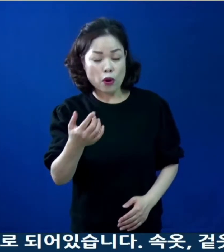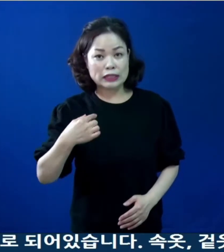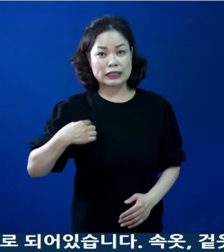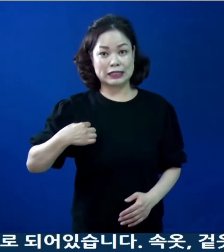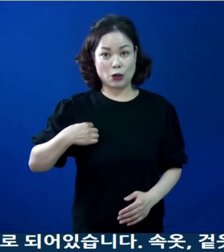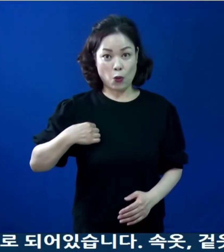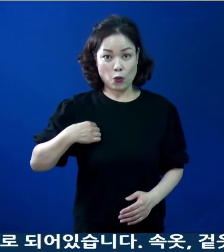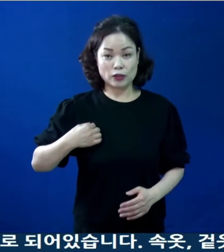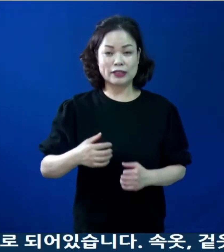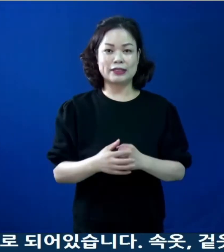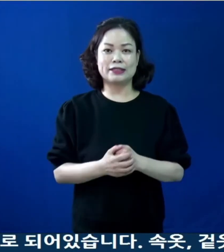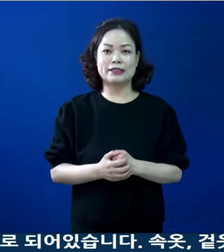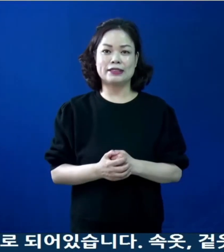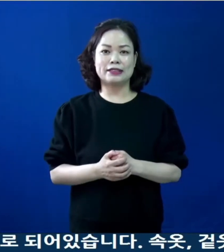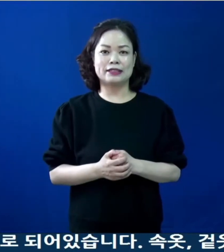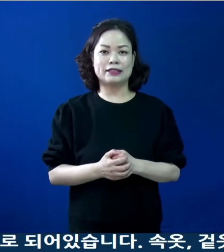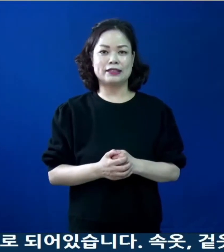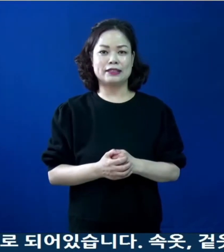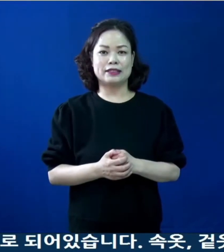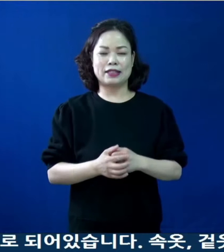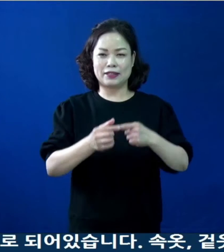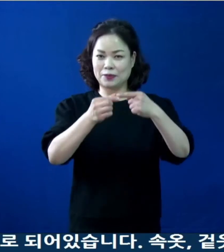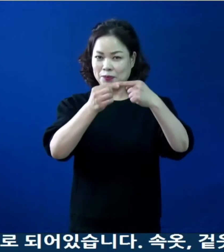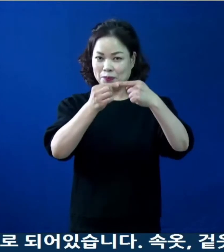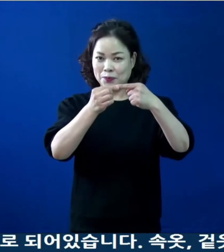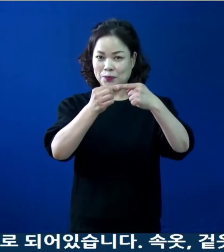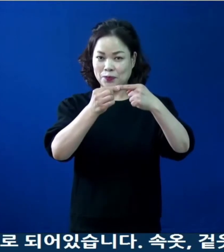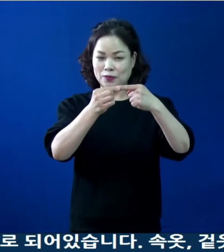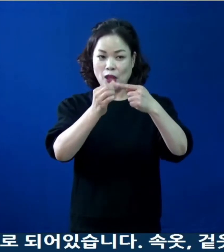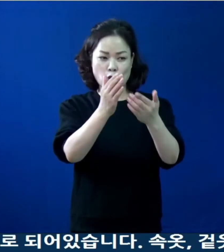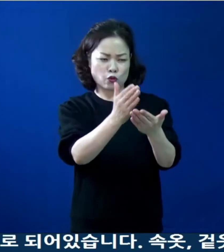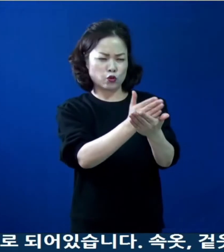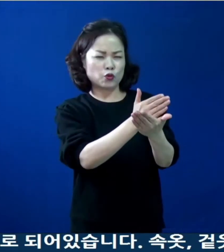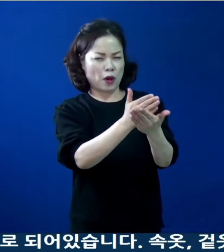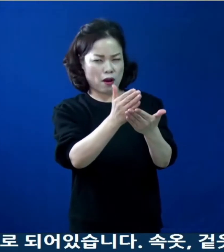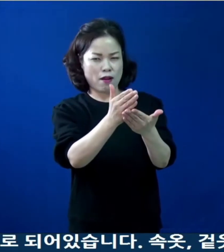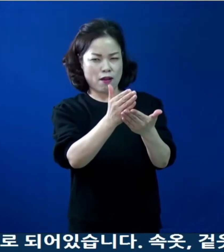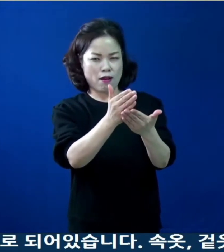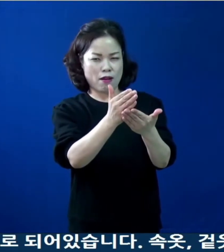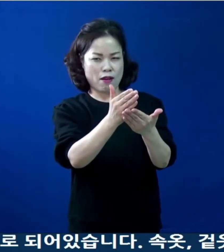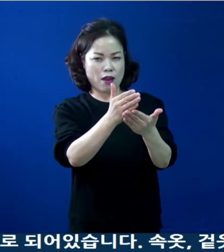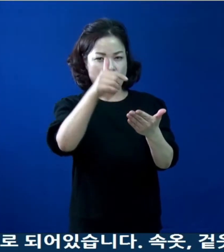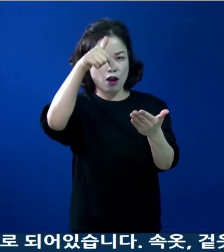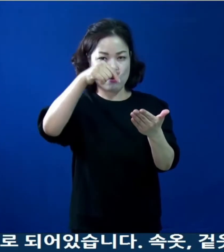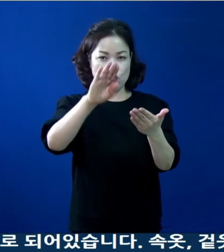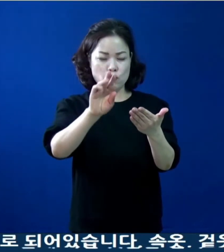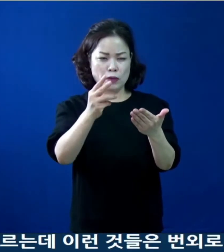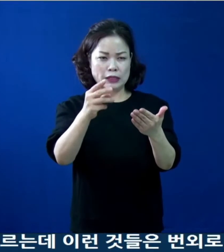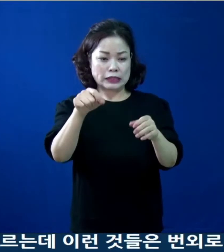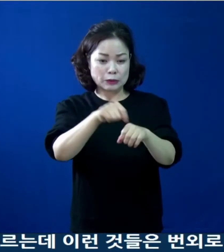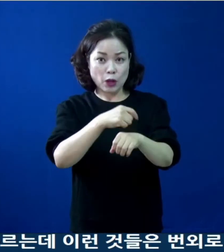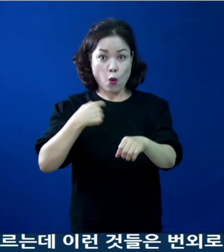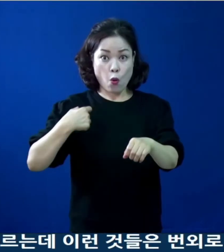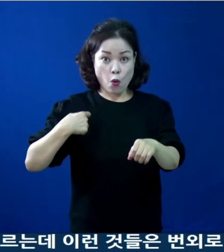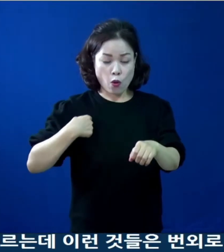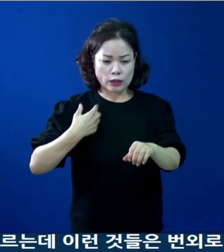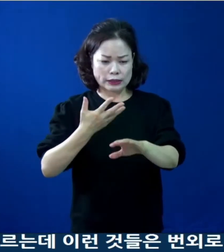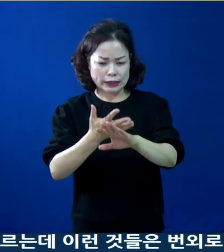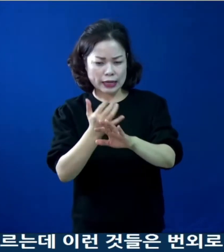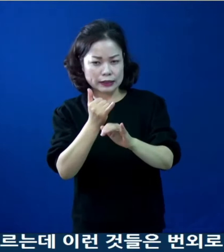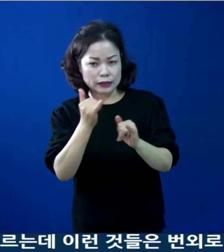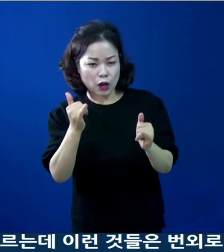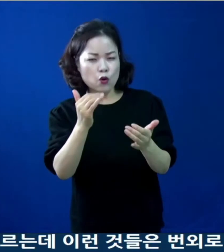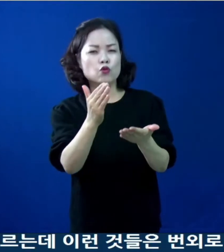옷은 이 첫째는 구별을 뜻하죠. 이런 특별한 옷을 입을 때 우리들은 다른